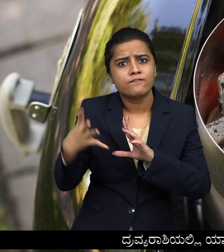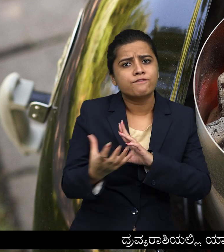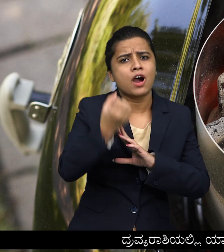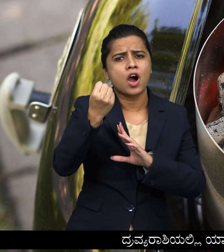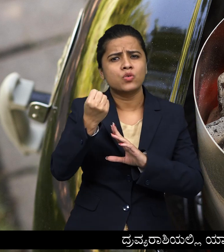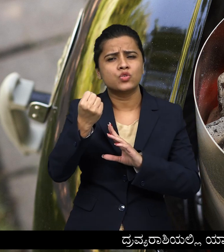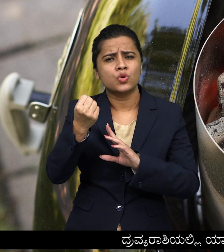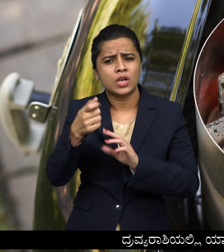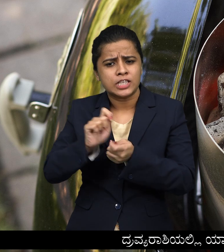ಬದಲಾವಣೆ ಕಂಡುಬಂದಿಲ್ಲ.